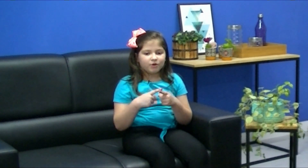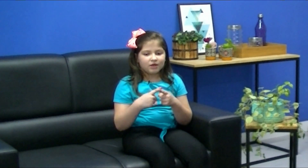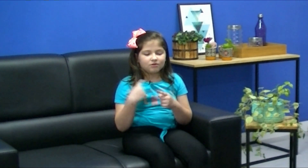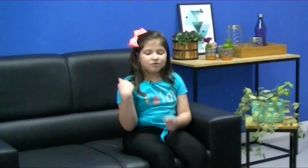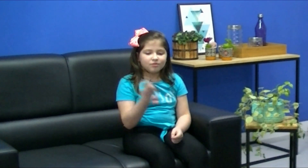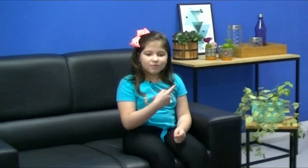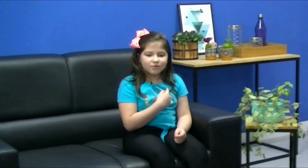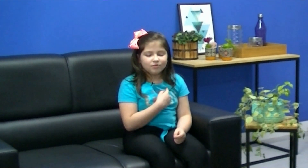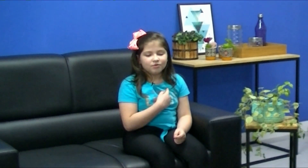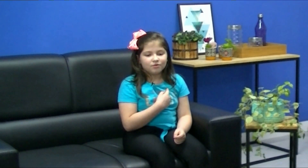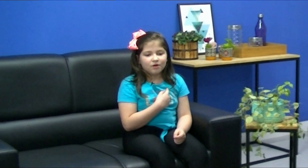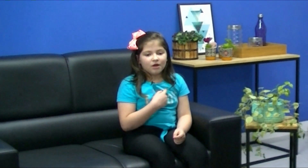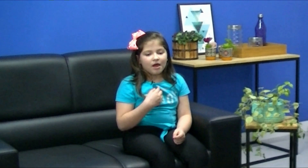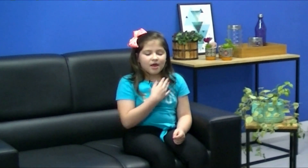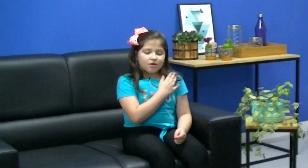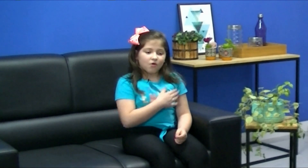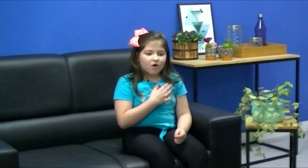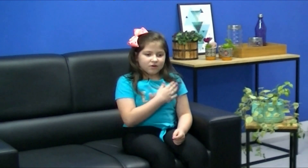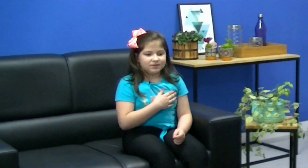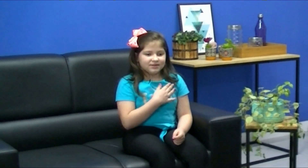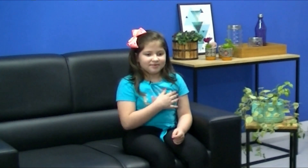porque todo mundo gosta.